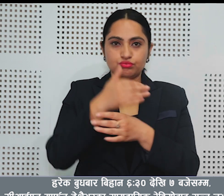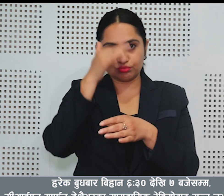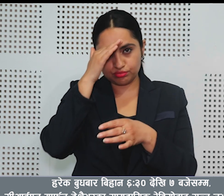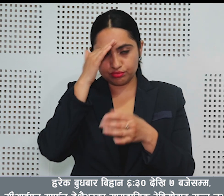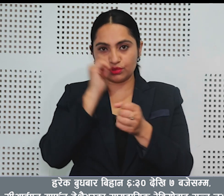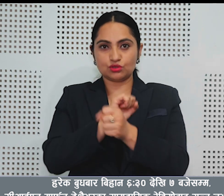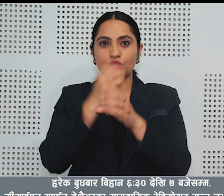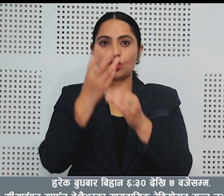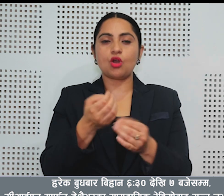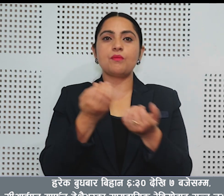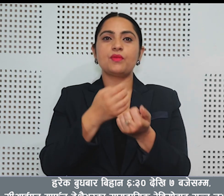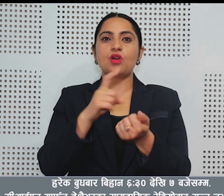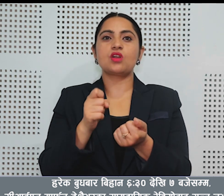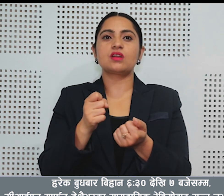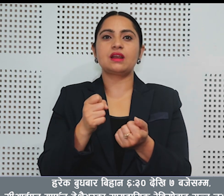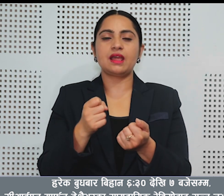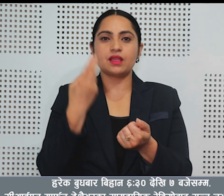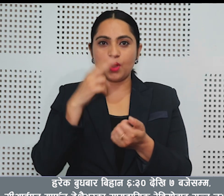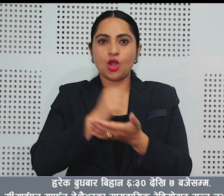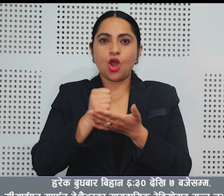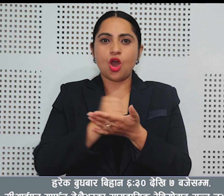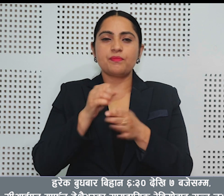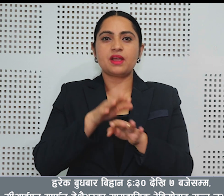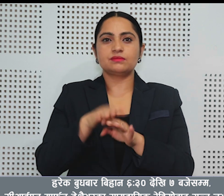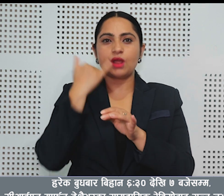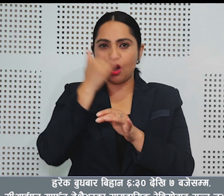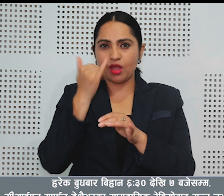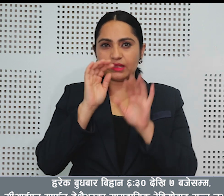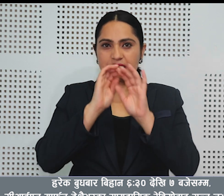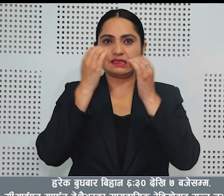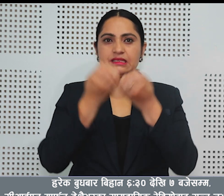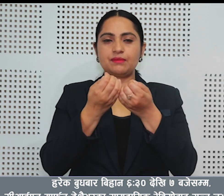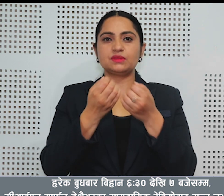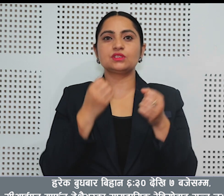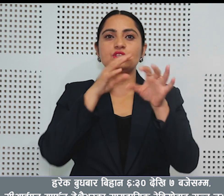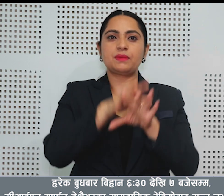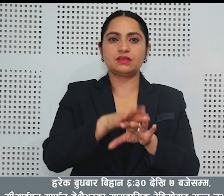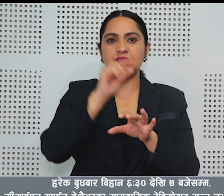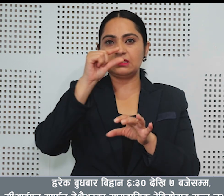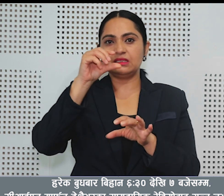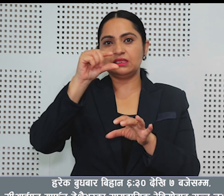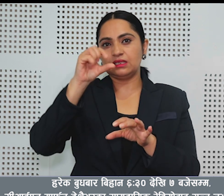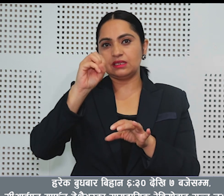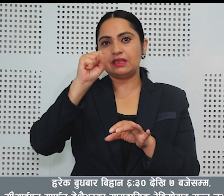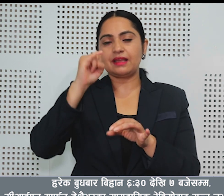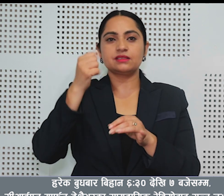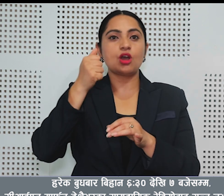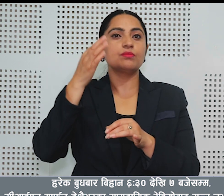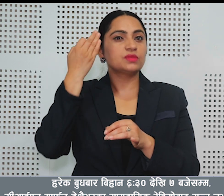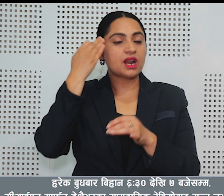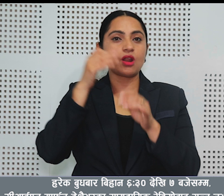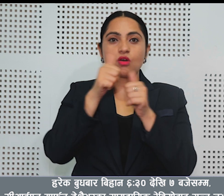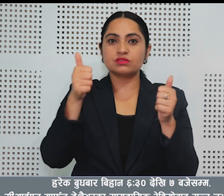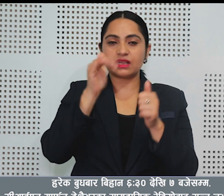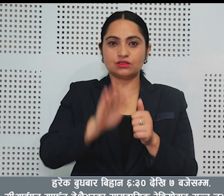समयमा हुने जोखिम न्यूनीकरणका लागि भइरहेका अभ्यासहरूमा लैङ्गिक तथा सामाजिक समावेशीकरण जेसीको अवधारणा अनुसार भएको छ